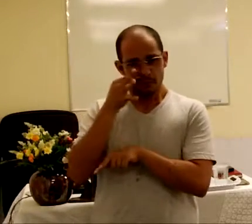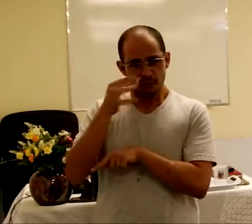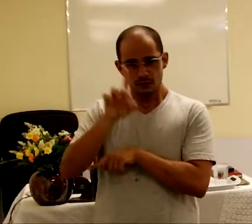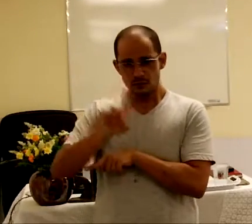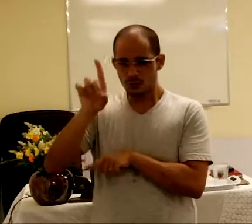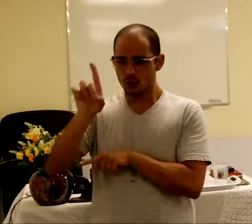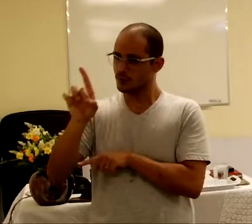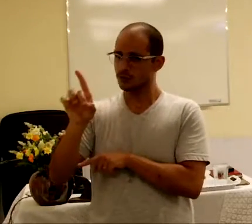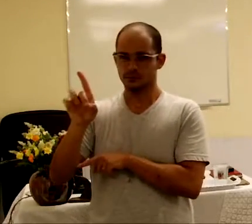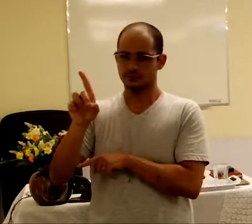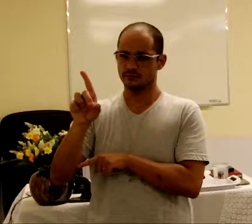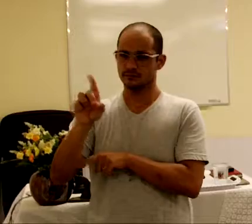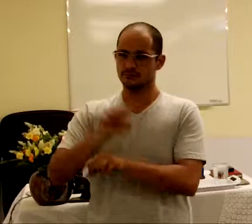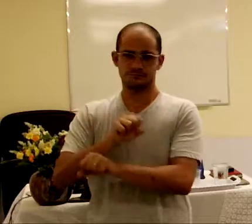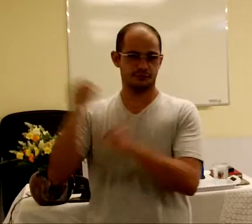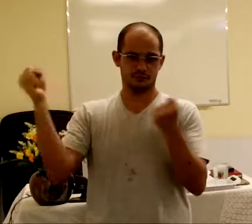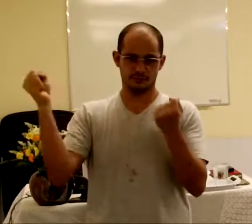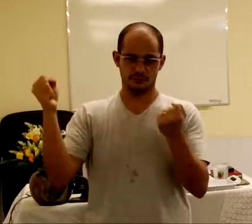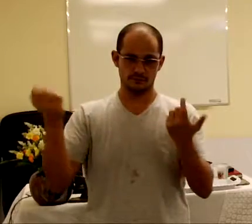provar. É impossível.